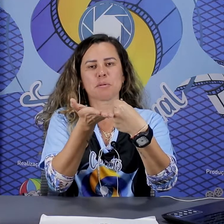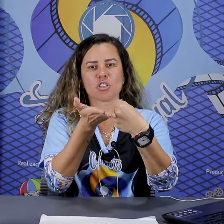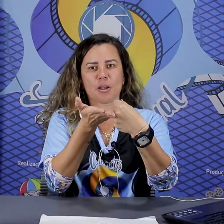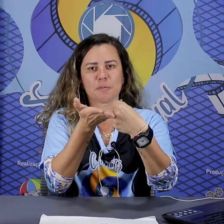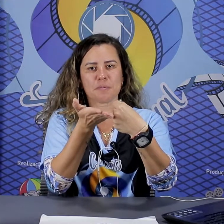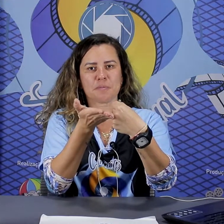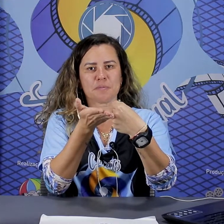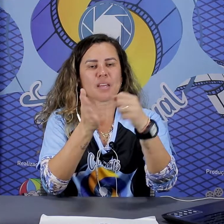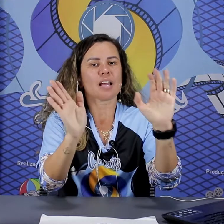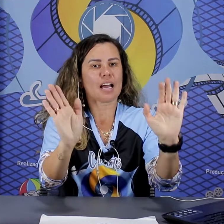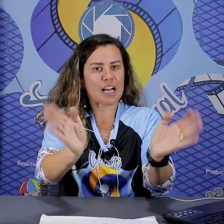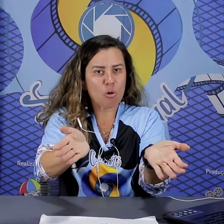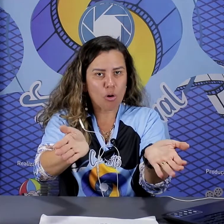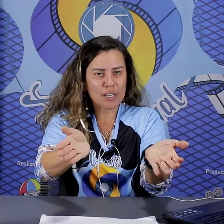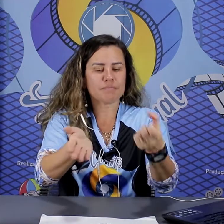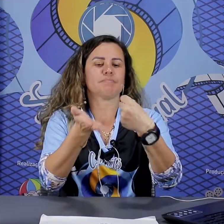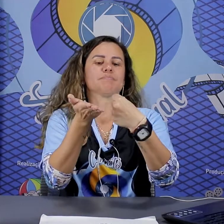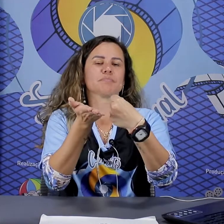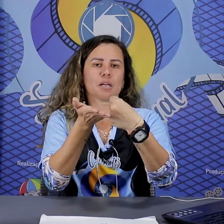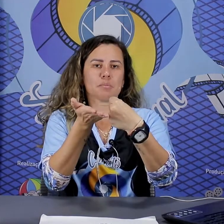Intermediário. Aí agora, intermediário.